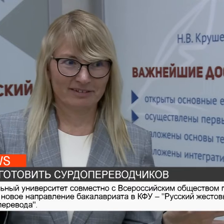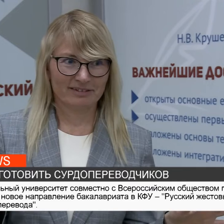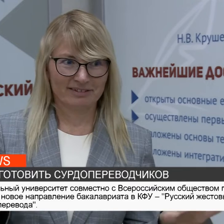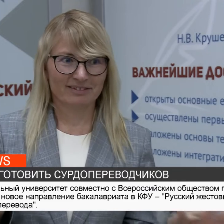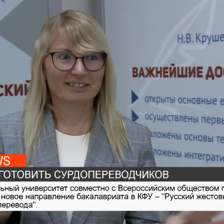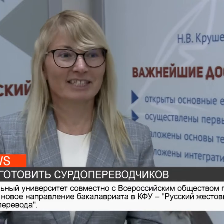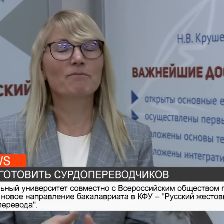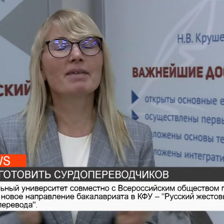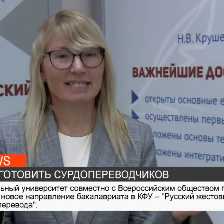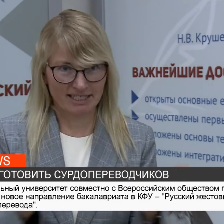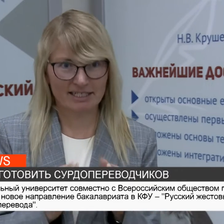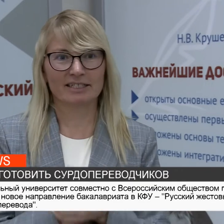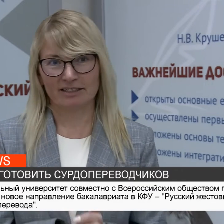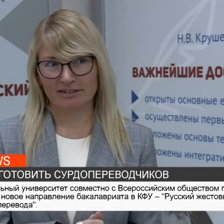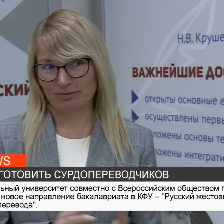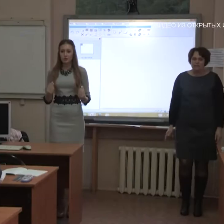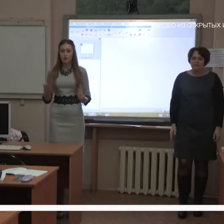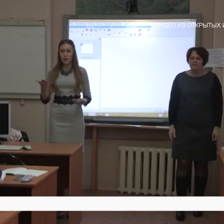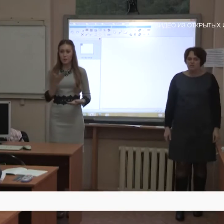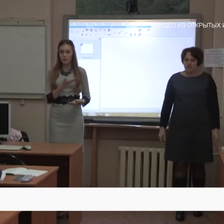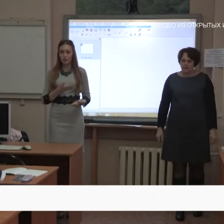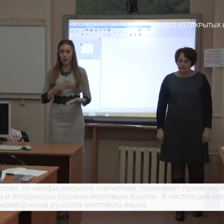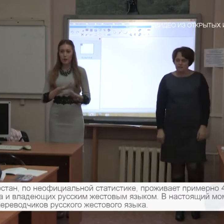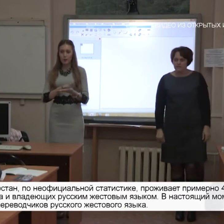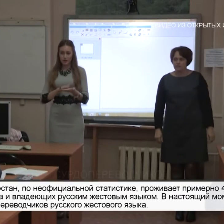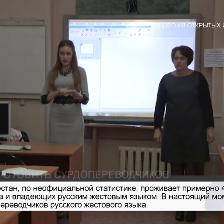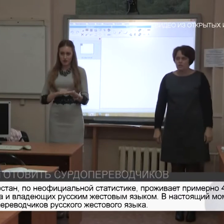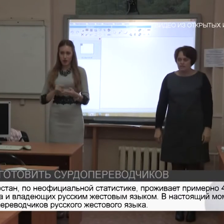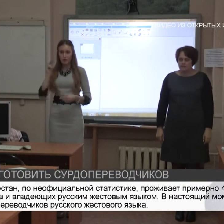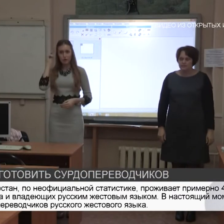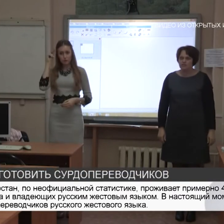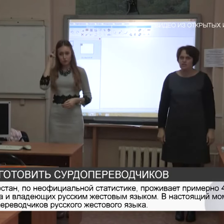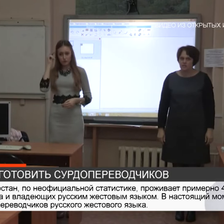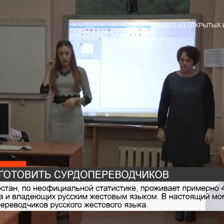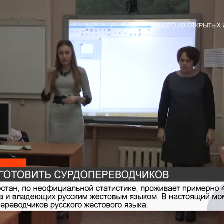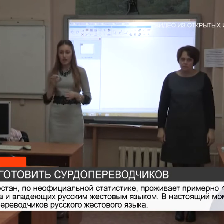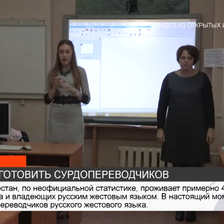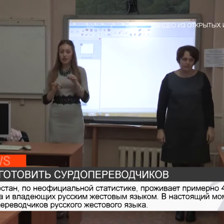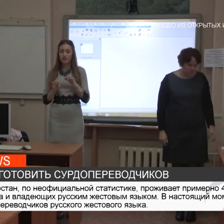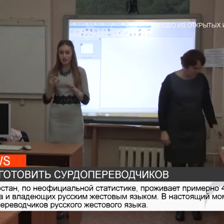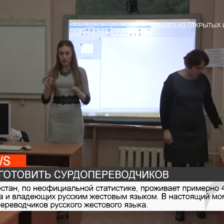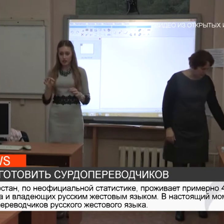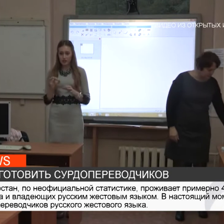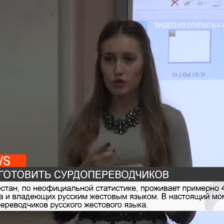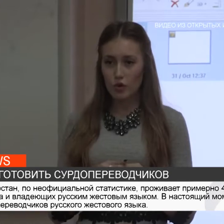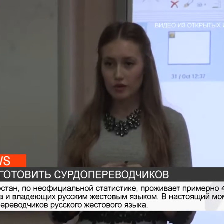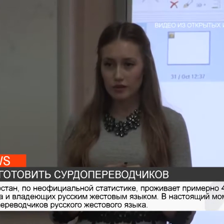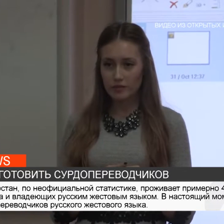от совместной работы. В России всего два высших учебных заведения, которые обучают сурдопереводчиков. Одно из